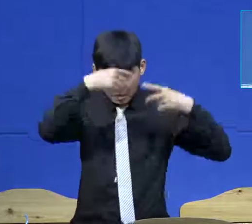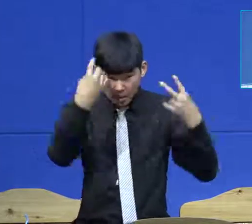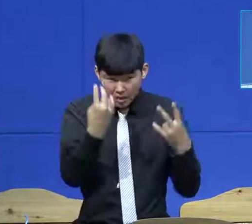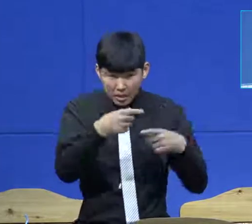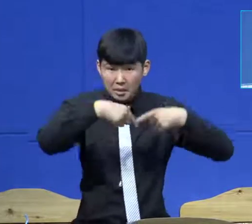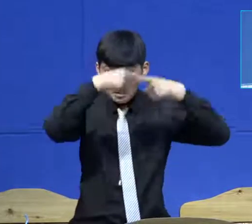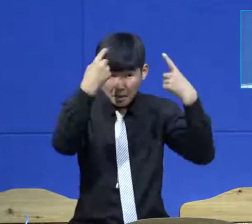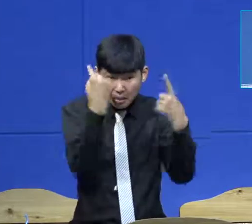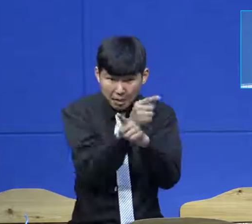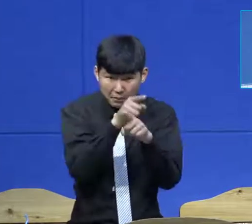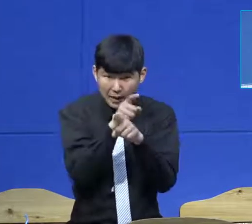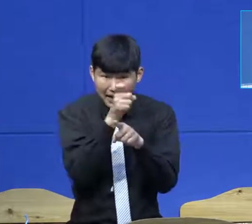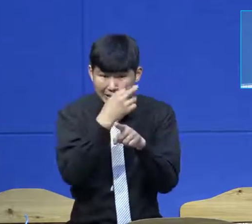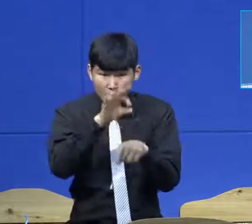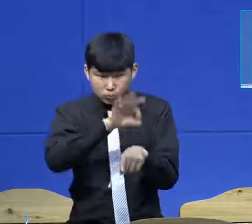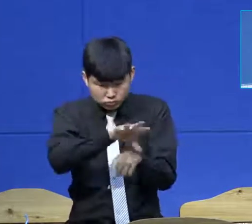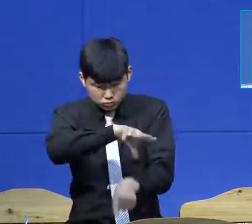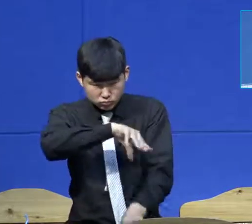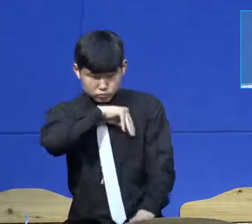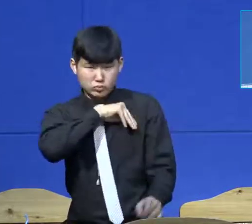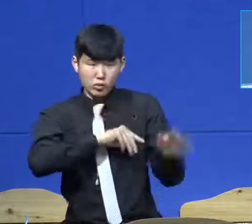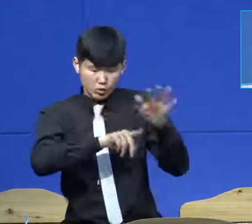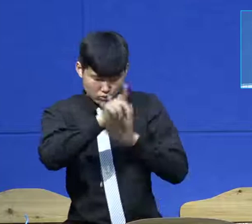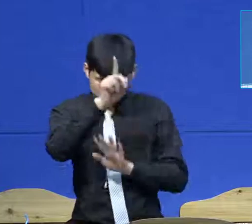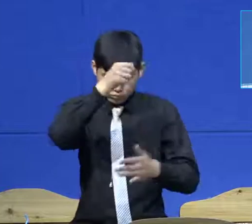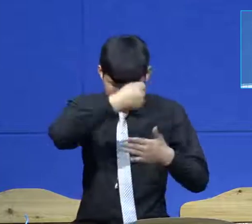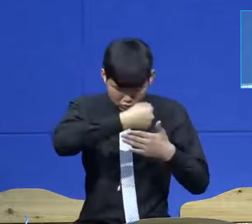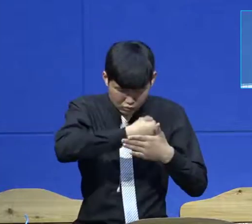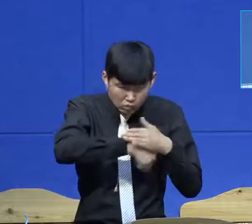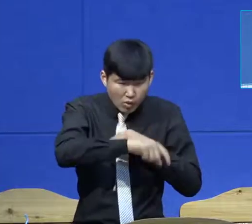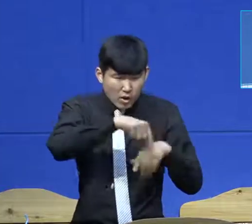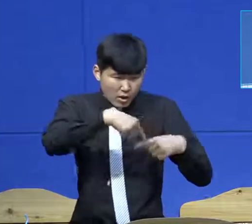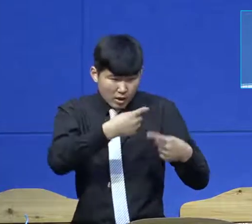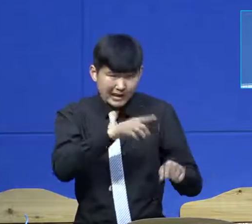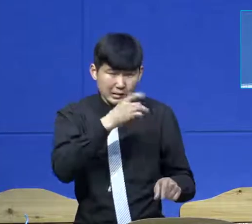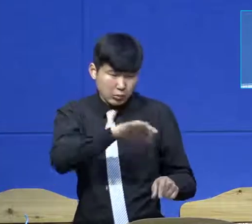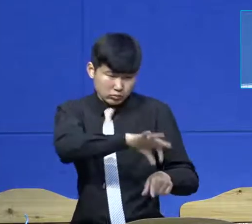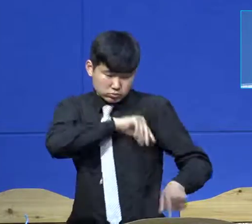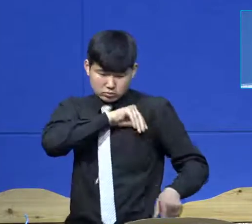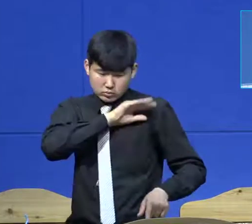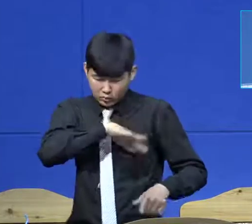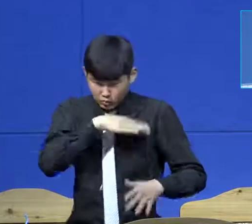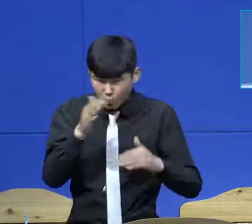өвчин тусаа төрж байгаа. Бүгдээрээ л үхэл рүүгээ явцгааж байна. Үхцгээж байна бүгдээрээ.